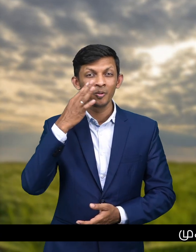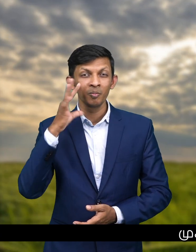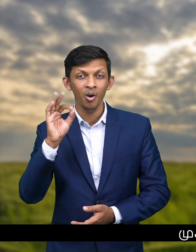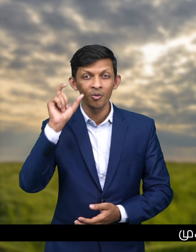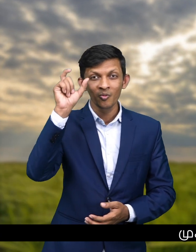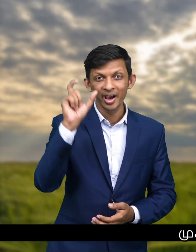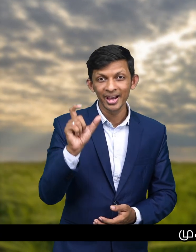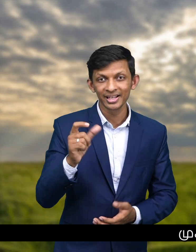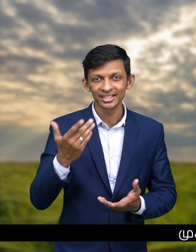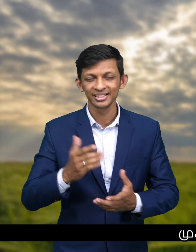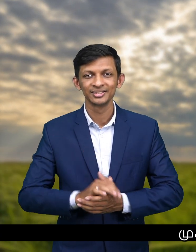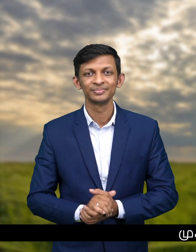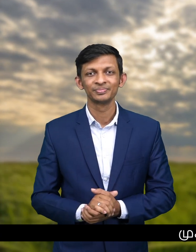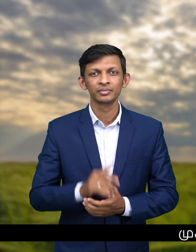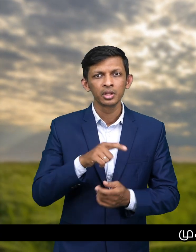முக்கிய வார்த்தைகள்: